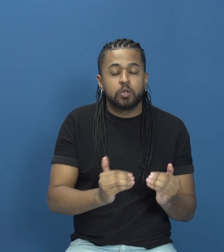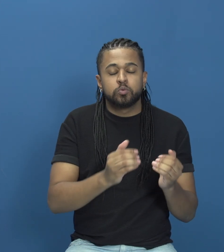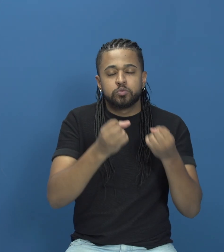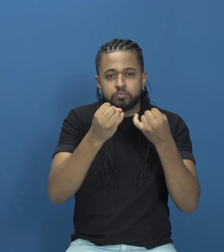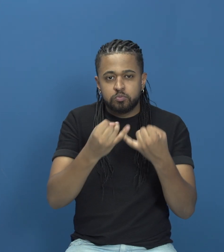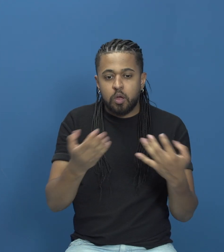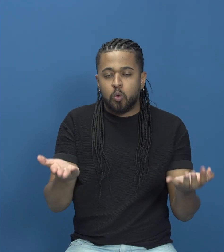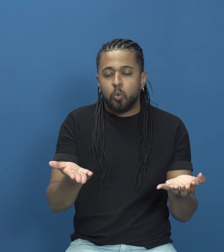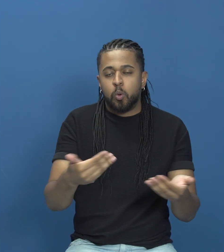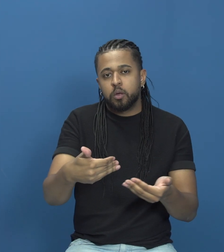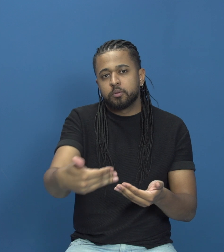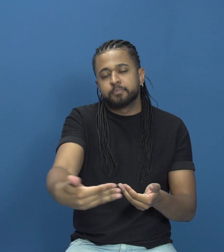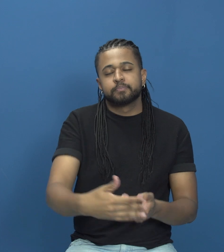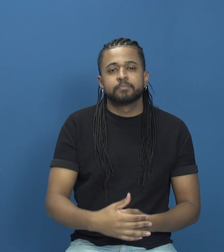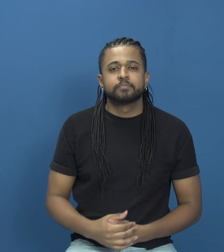seguir.